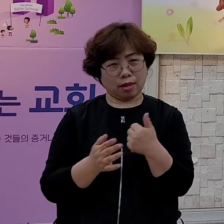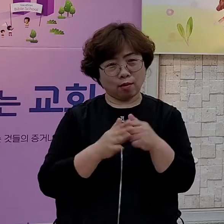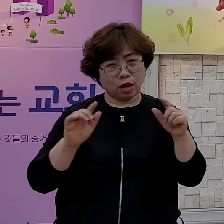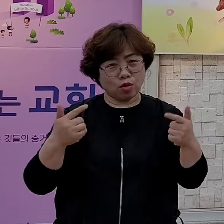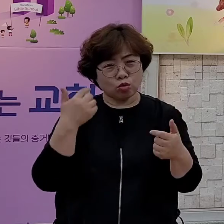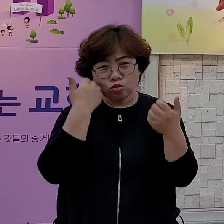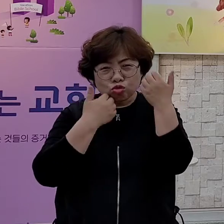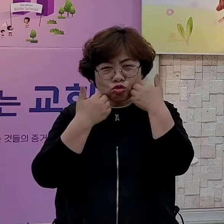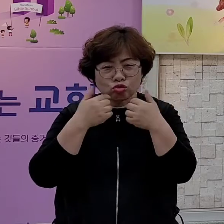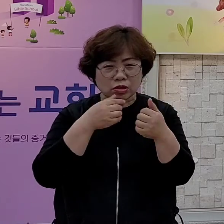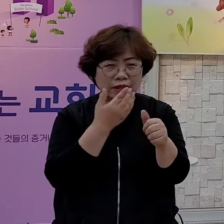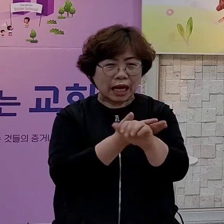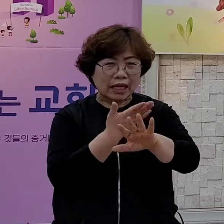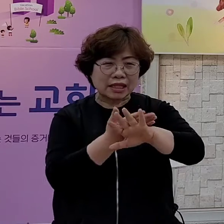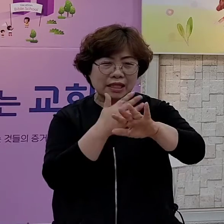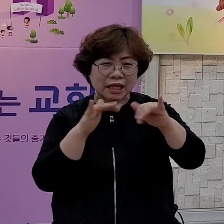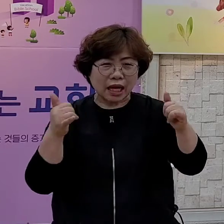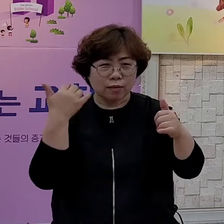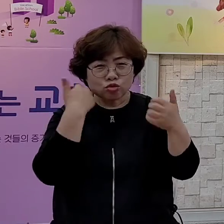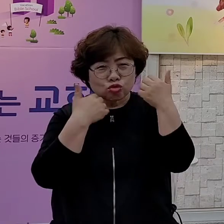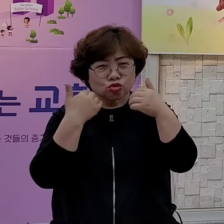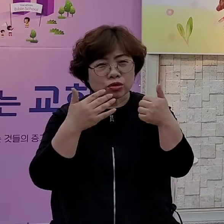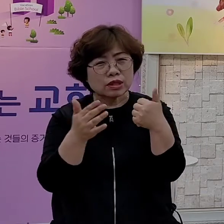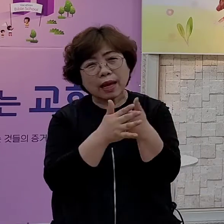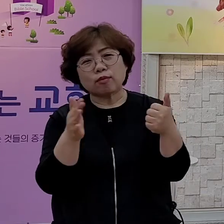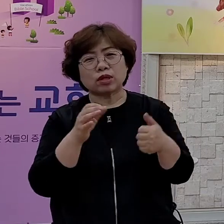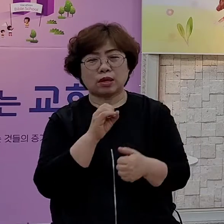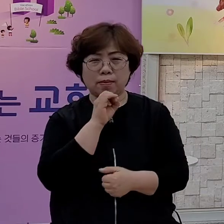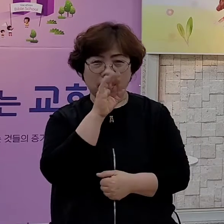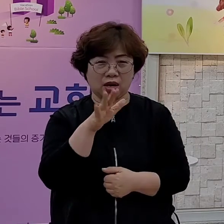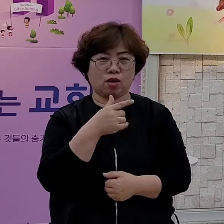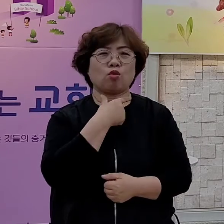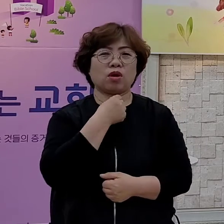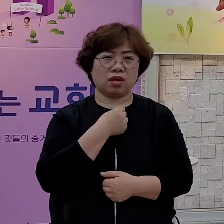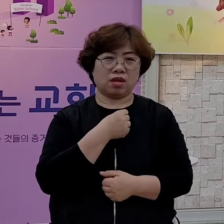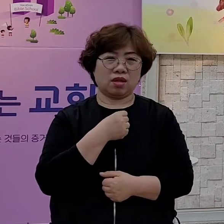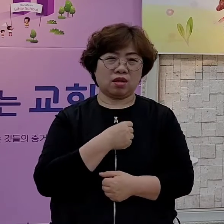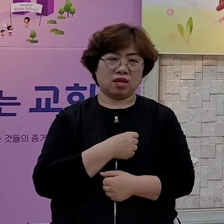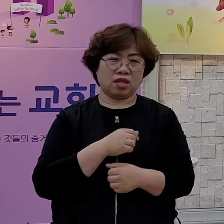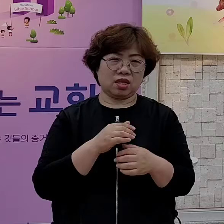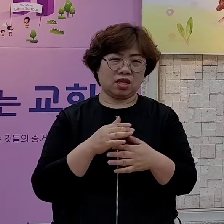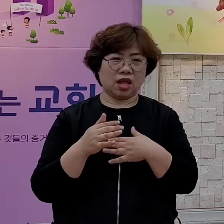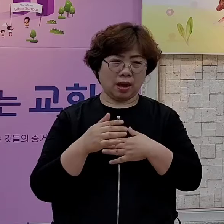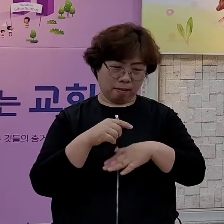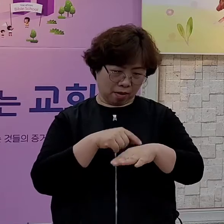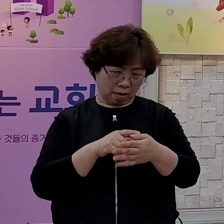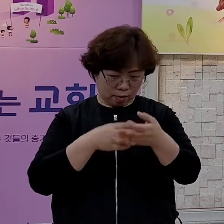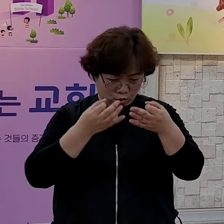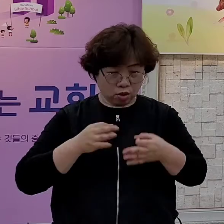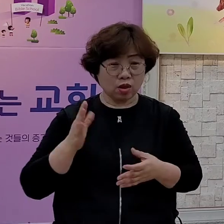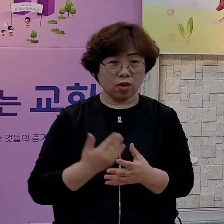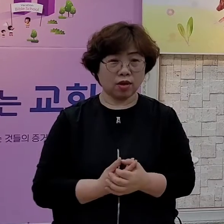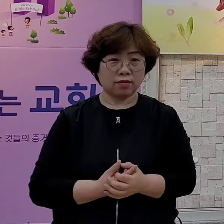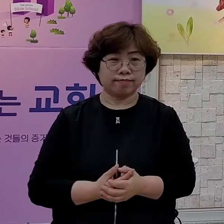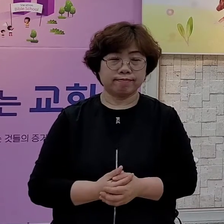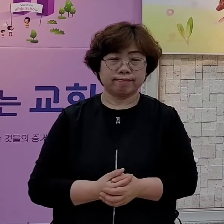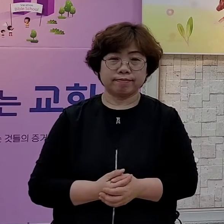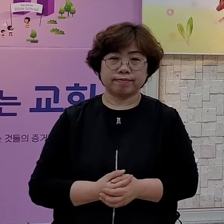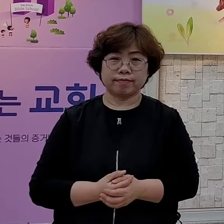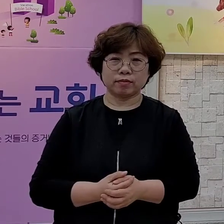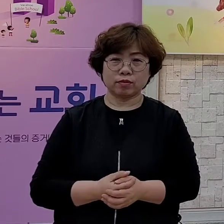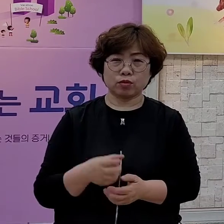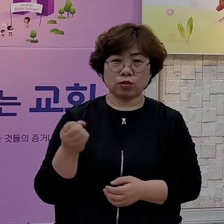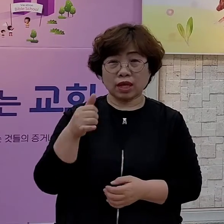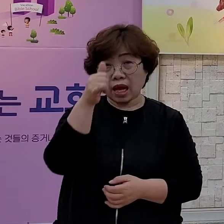처음 인간을 만드신 최초의 인간들도 아담과 하와도 그랬다라는 것을 보게 돼요. 우리 창세기 3장